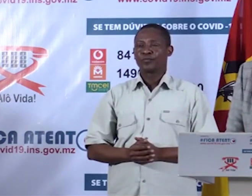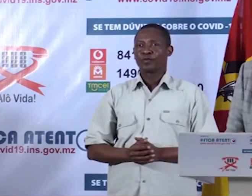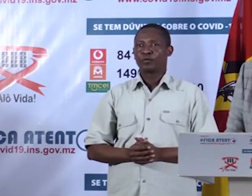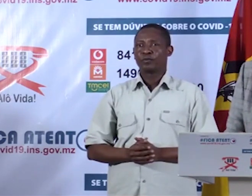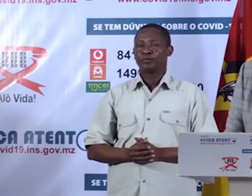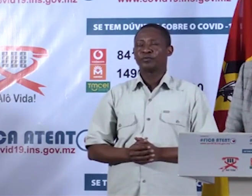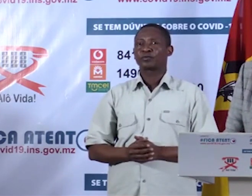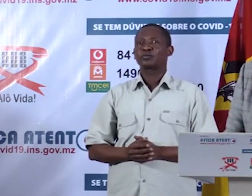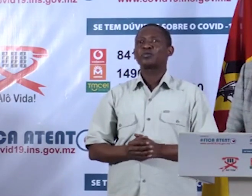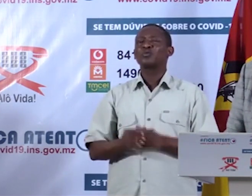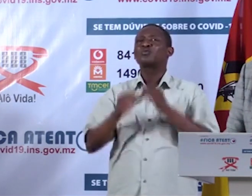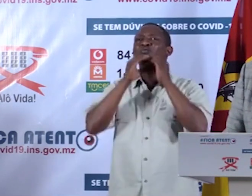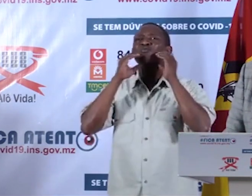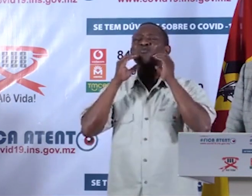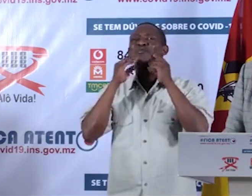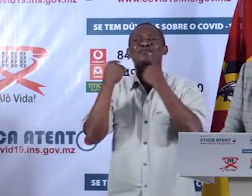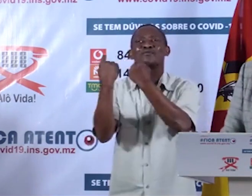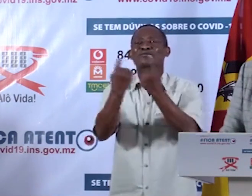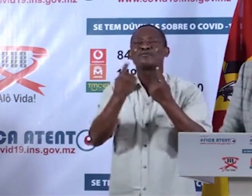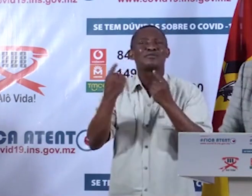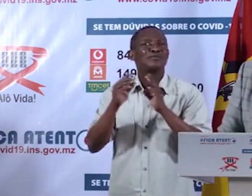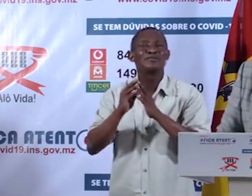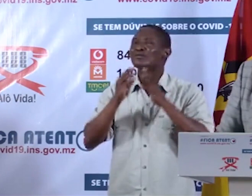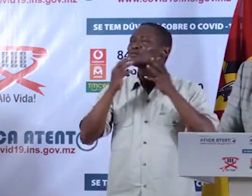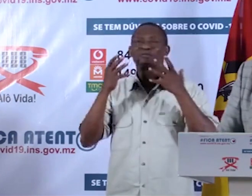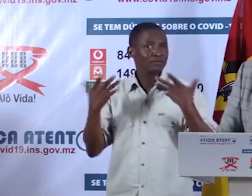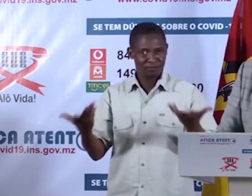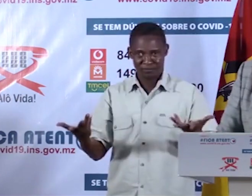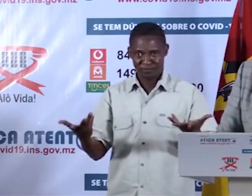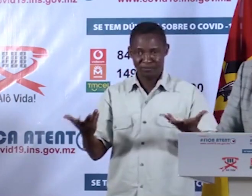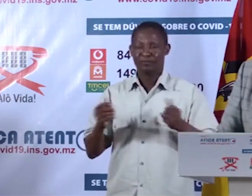O nosso país, portanto,